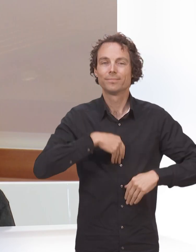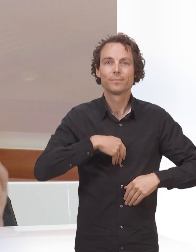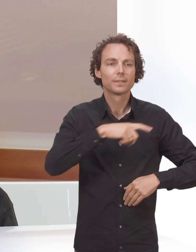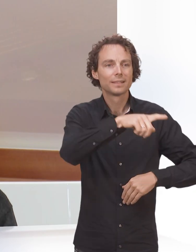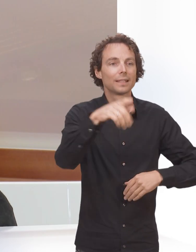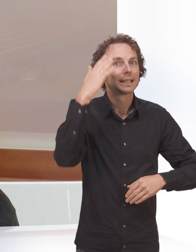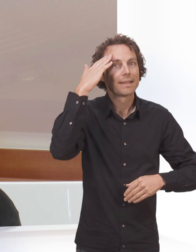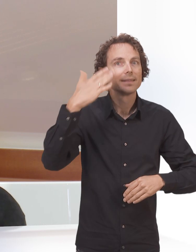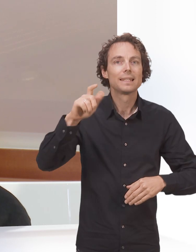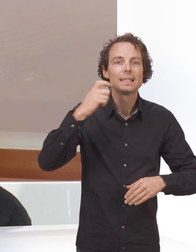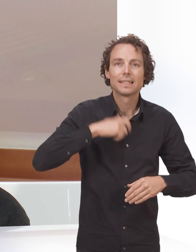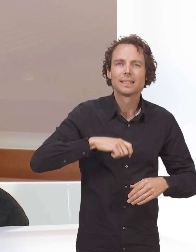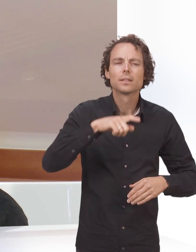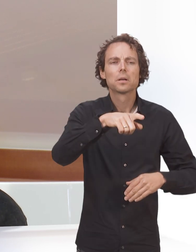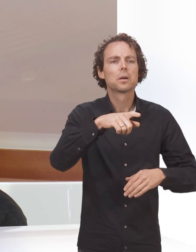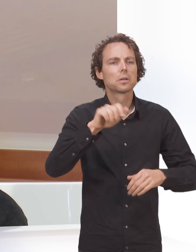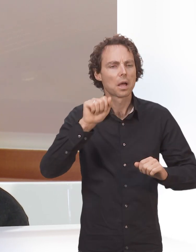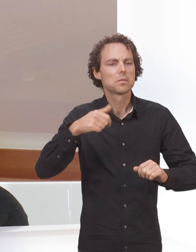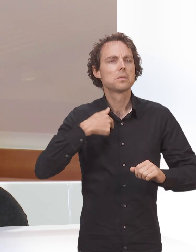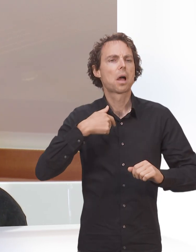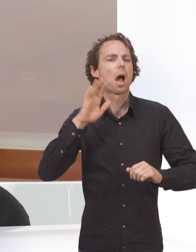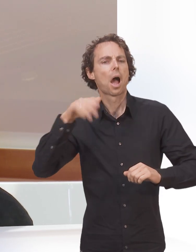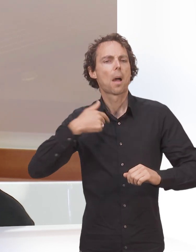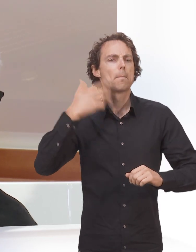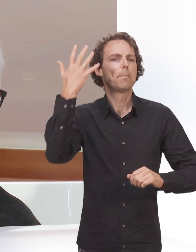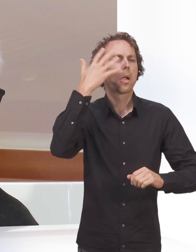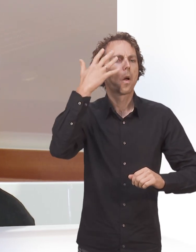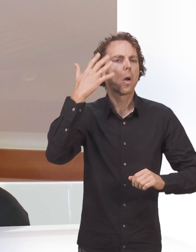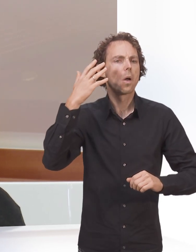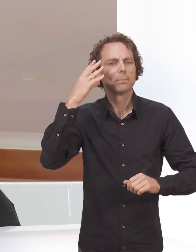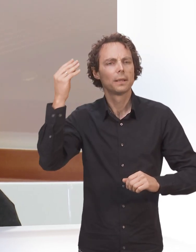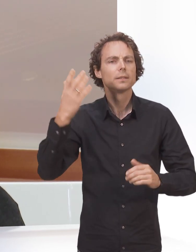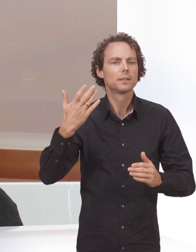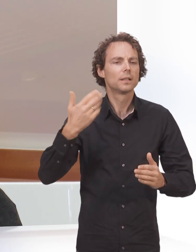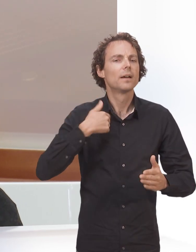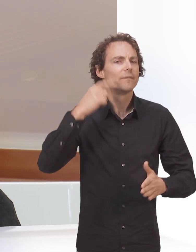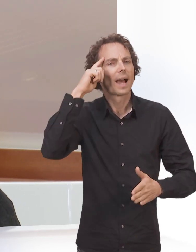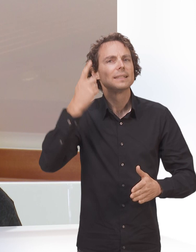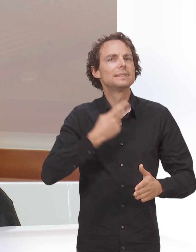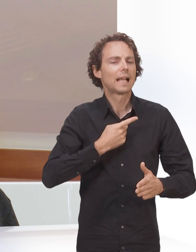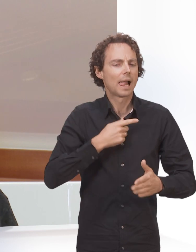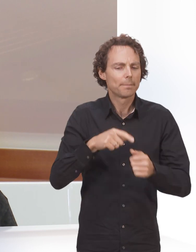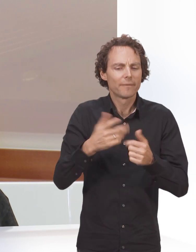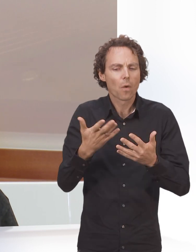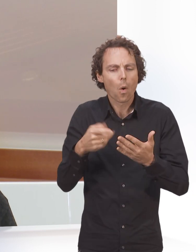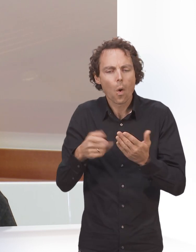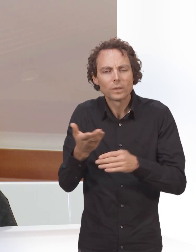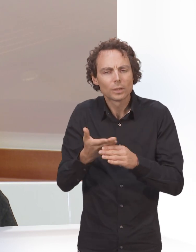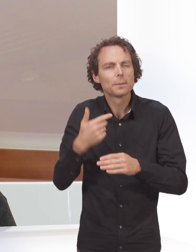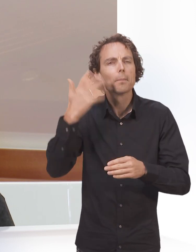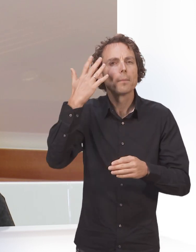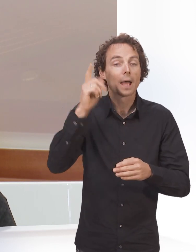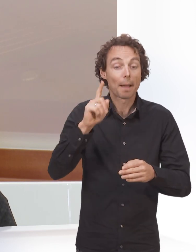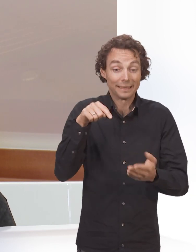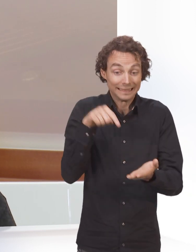ja Blödmann schimpfen. Ob ich einer bin, weiß ich ja selbst, an welchen Stellen ich ein Blödmann bin. Aber in der Situation bin